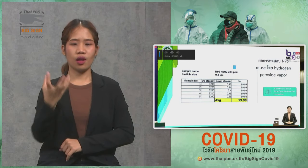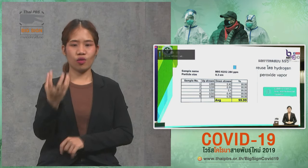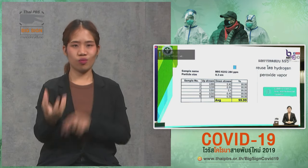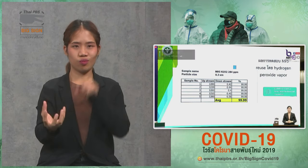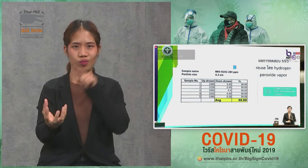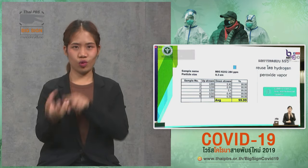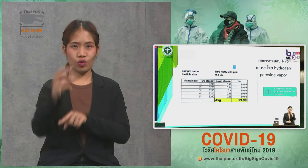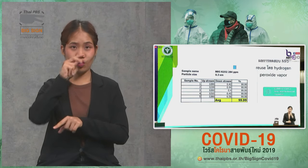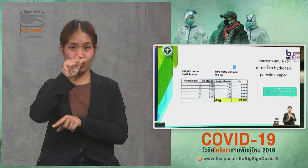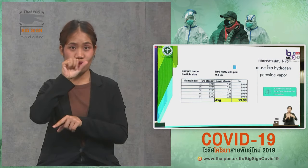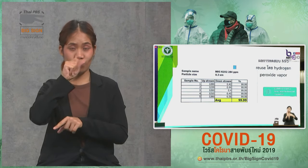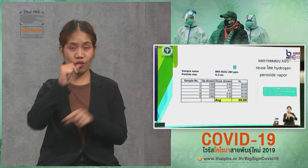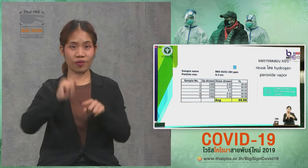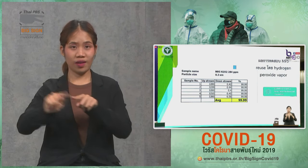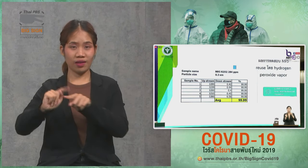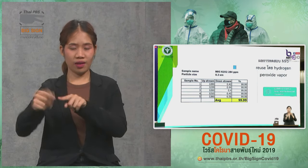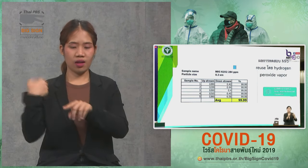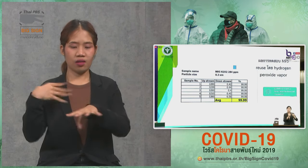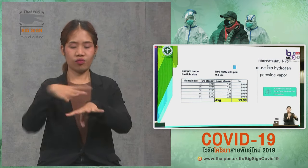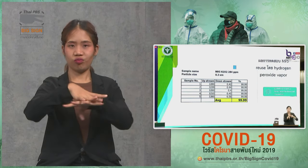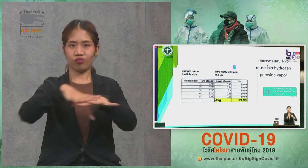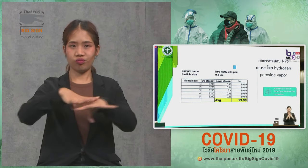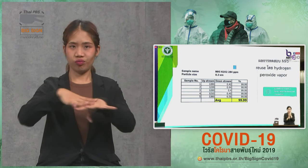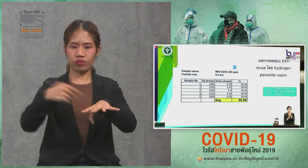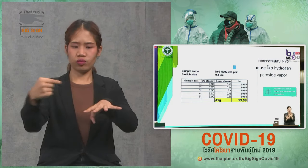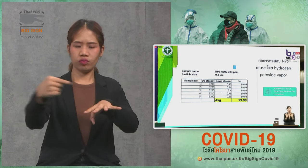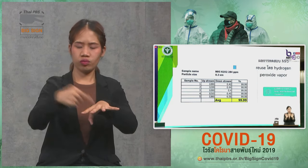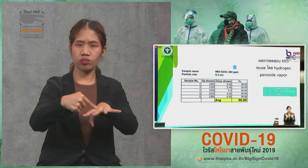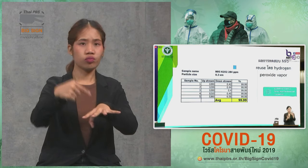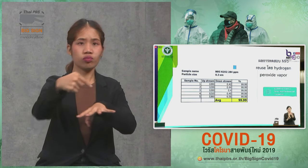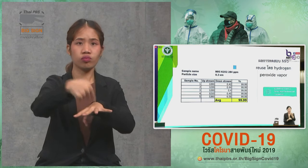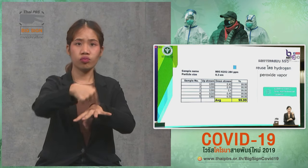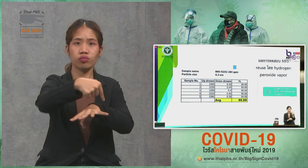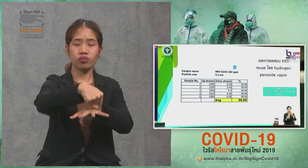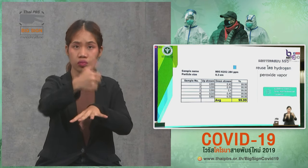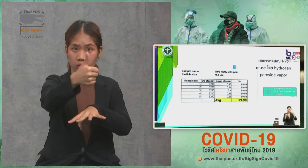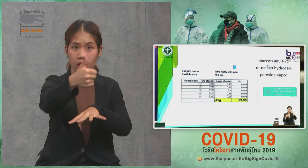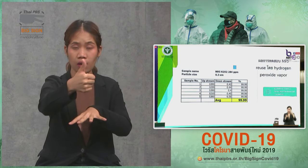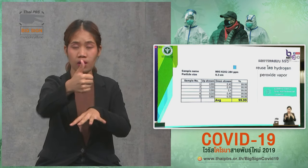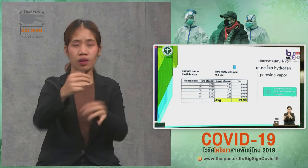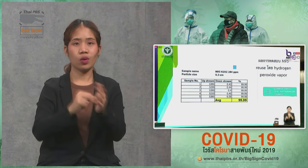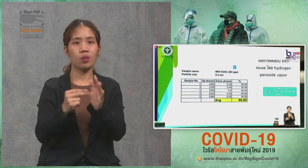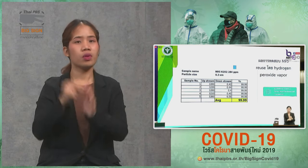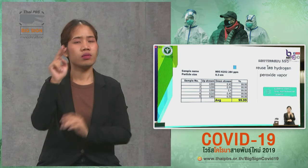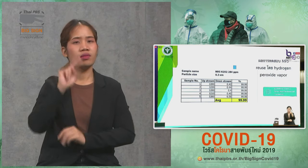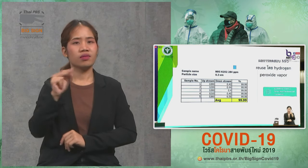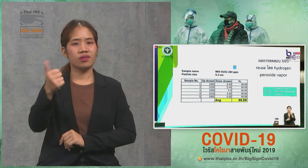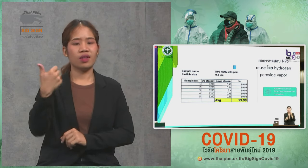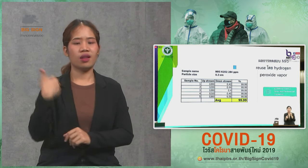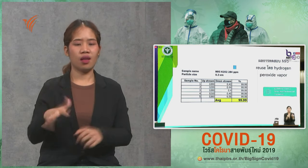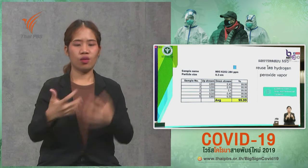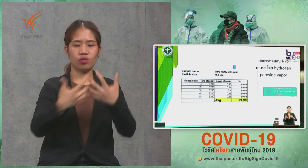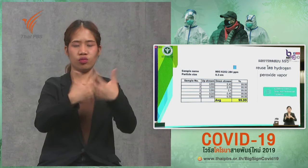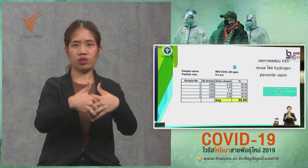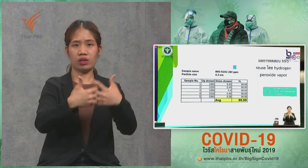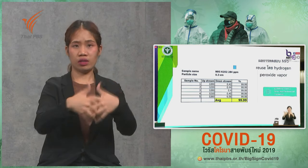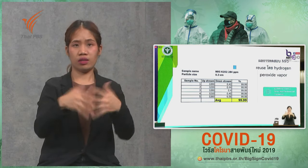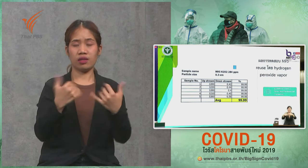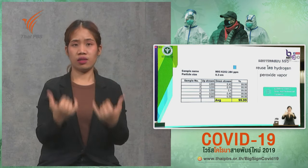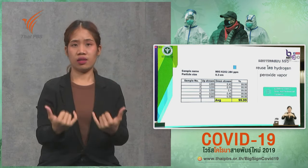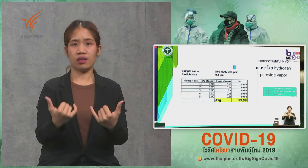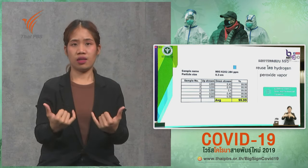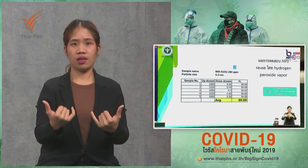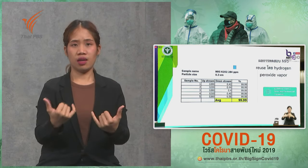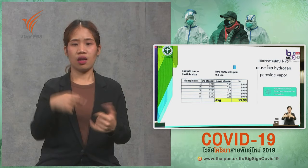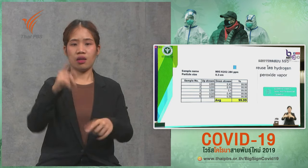เทสการผ่านของอนุภาคก็เป็นทิศทางเดียวกันแปลว่ามันเป็นอีกหนึ่งวิธีที่สามารถใช้ได้และเครื่องตัวนี้